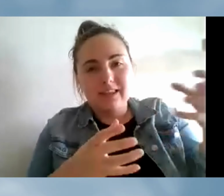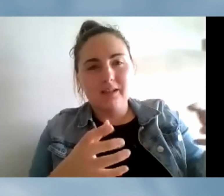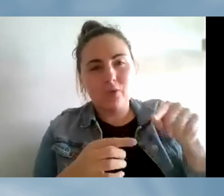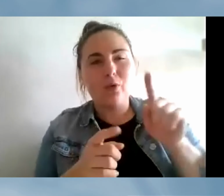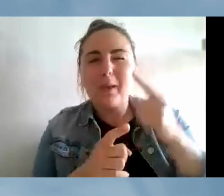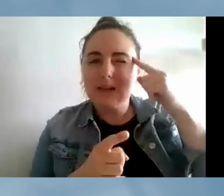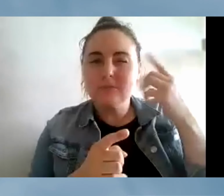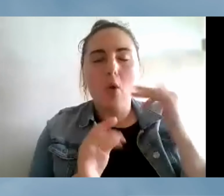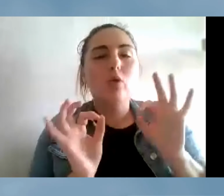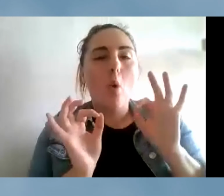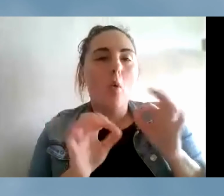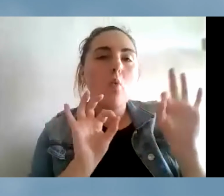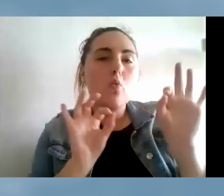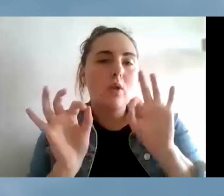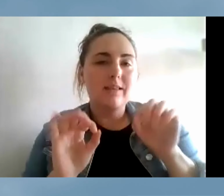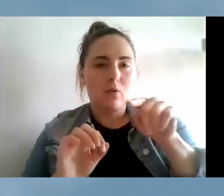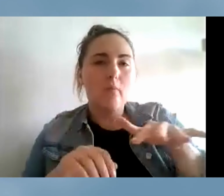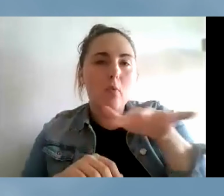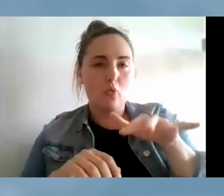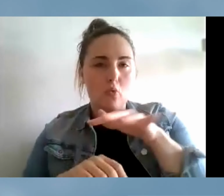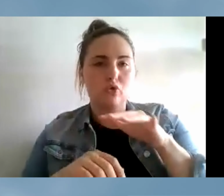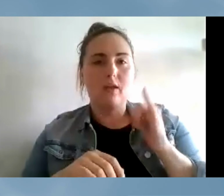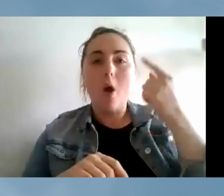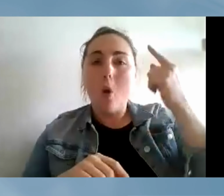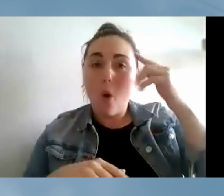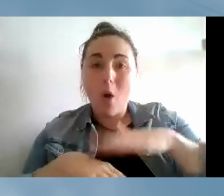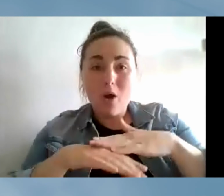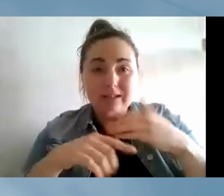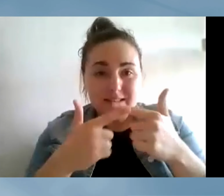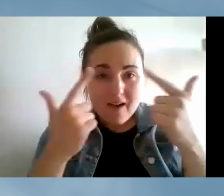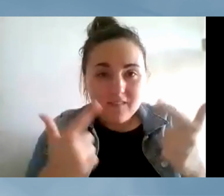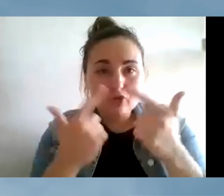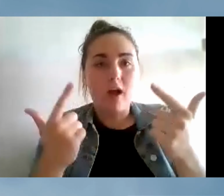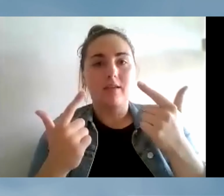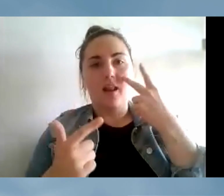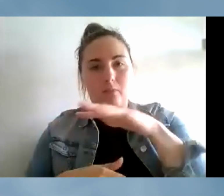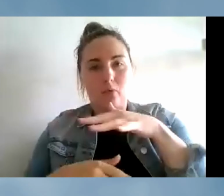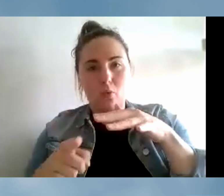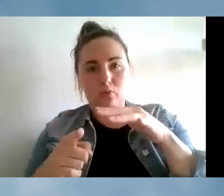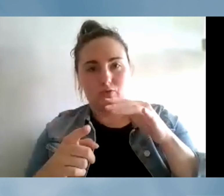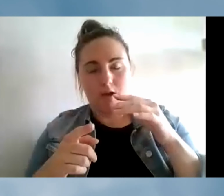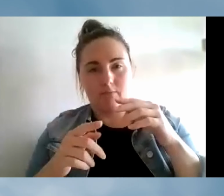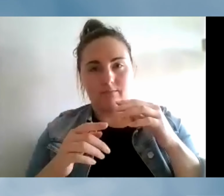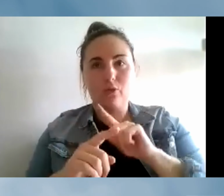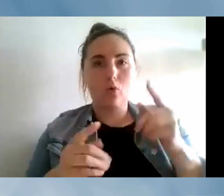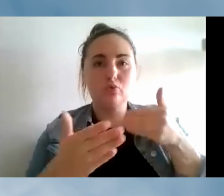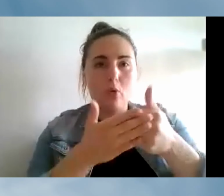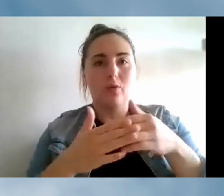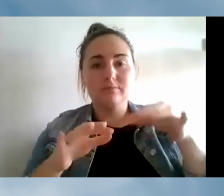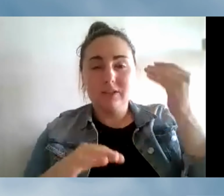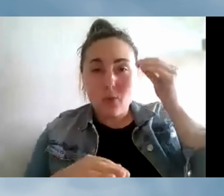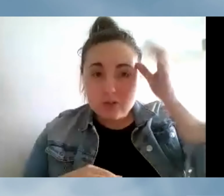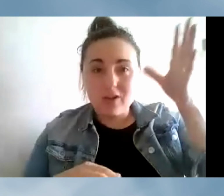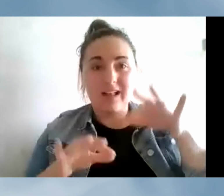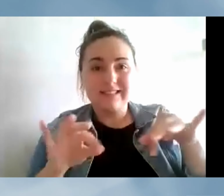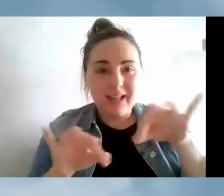treba urediti tudi plačilo za tolmača, tako da tukaj izgubljam čas. In to področje bi bilo treba še malo urediti, malo več ozaveščanja v